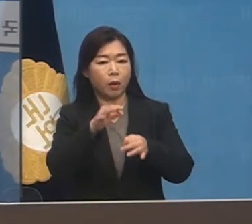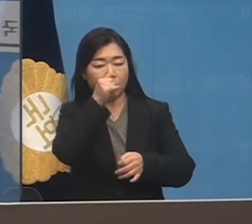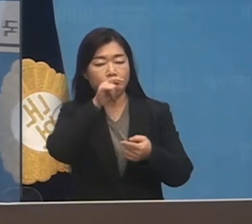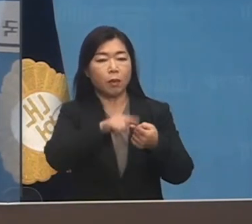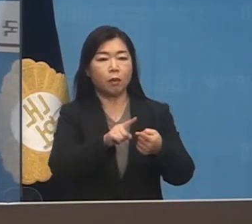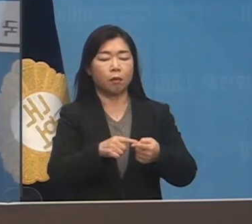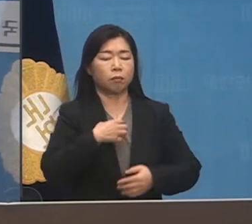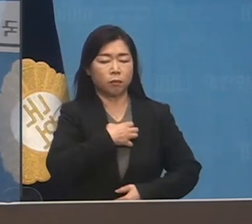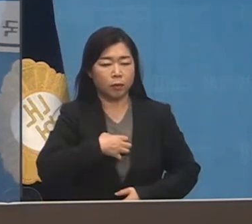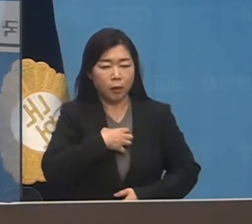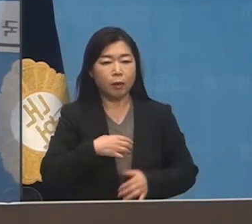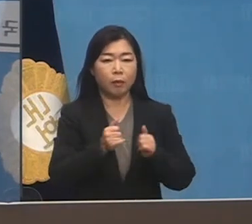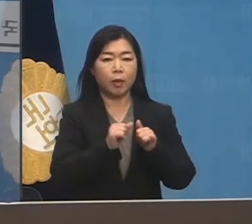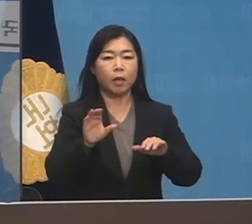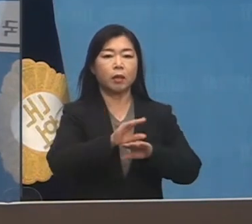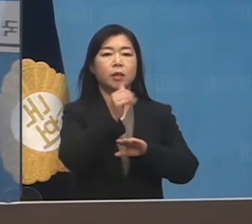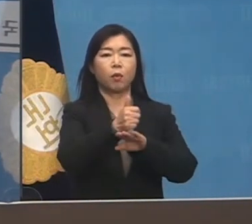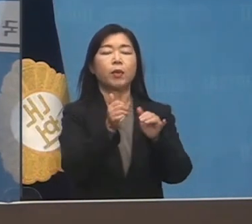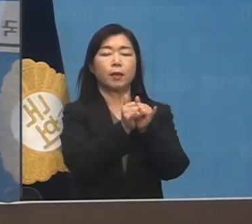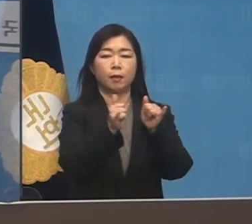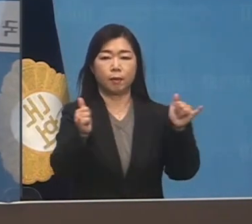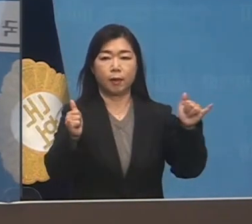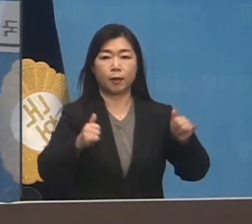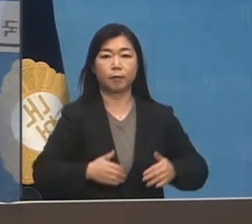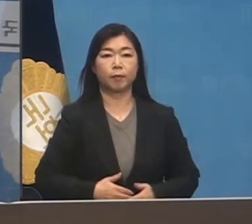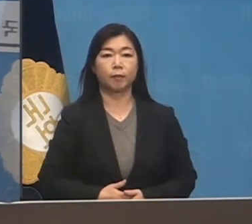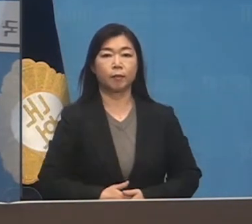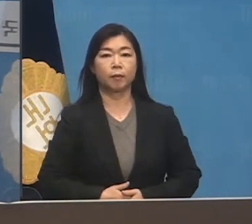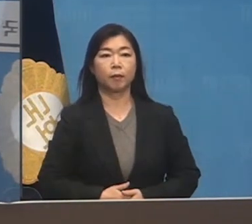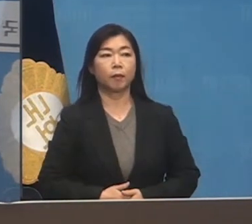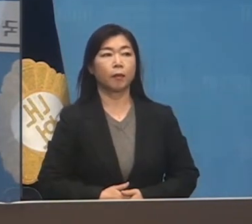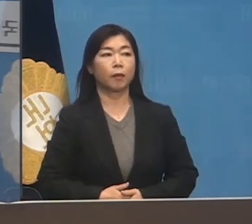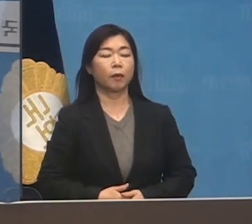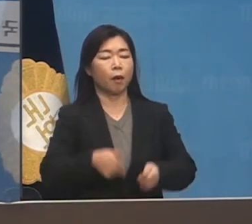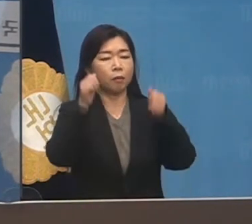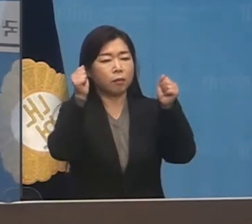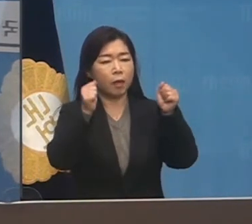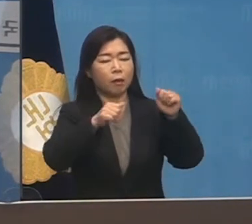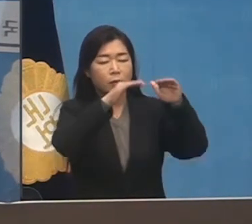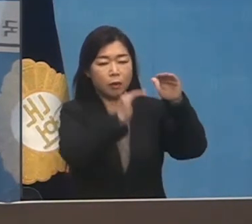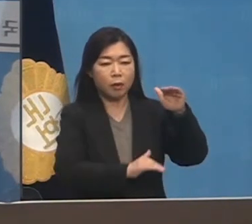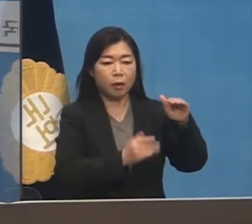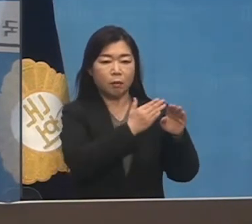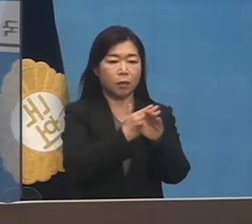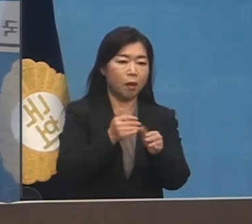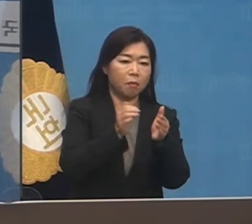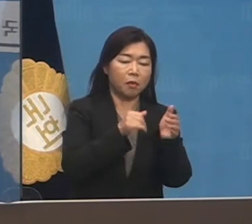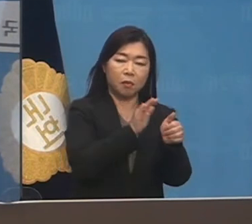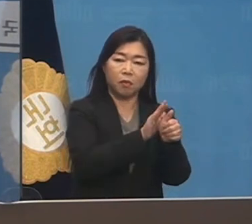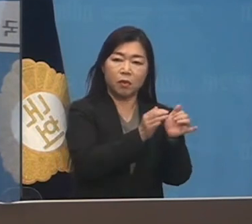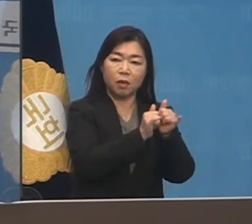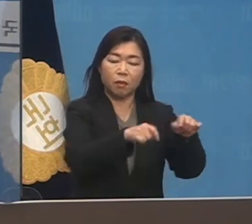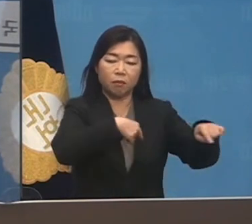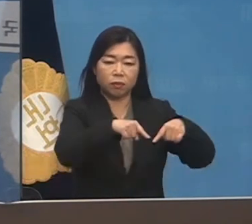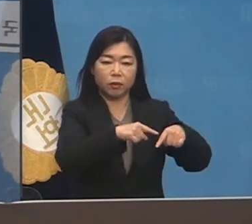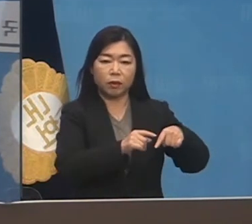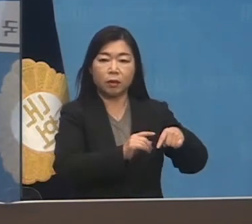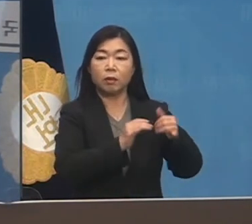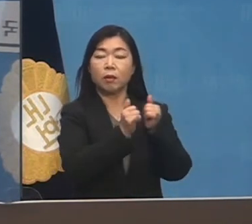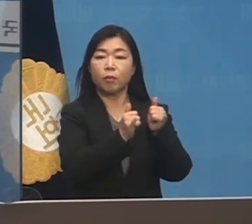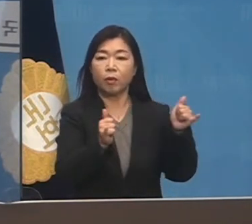것을 염려하는 그리스도인입니다. 무속에 물드는 비선 실세와 그를 신뢰하는